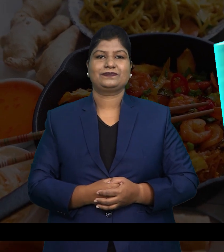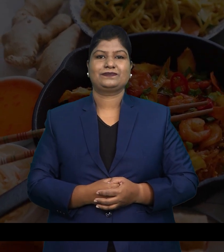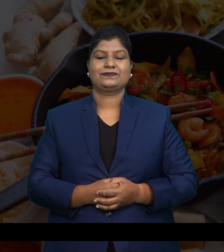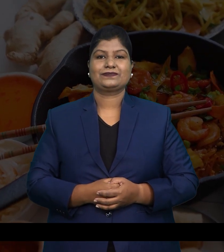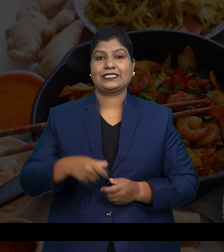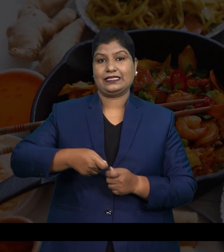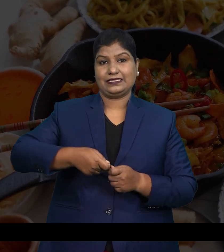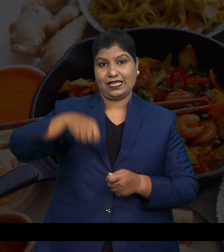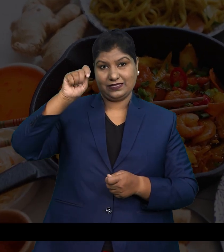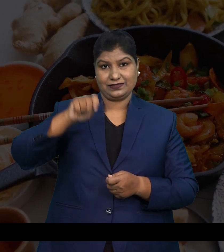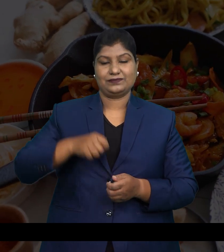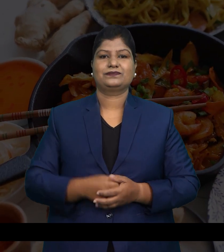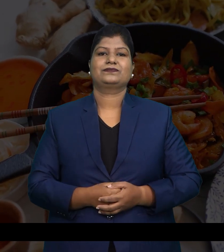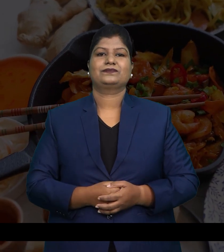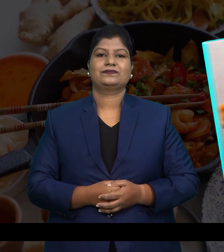डाळ,